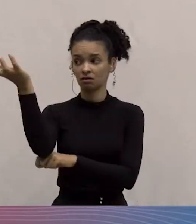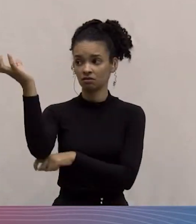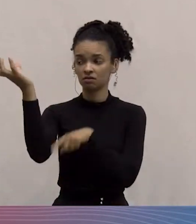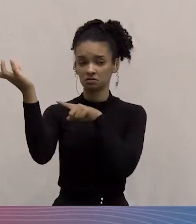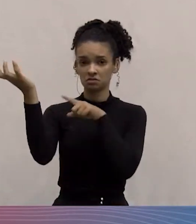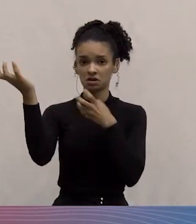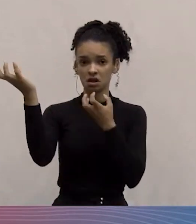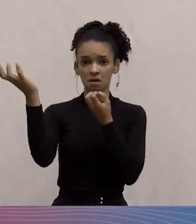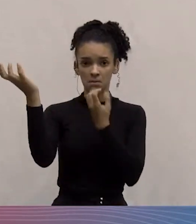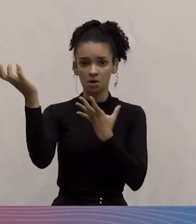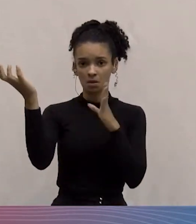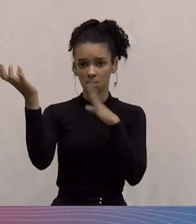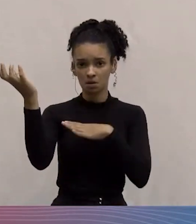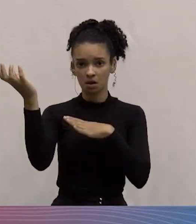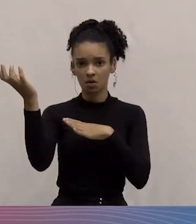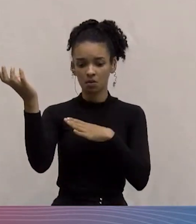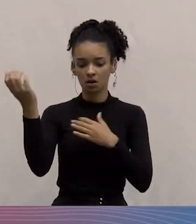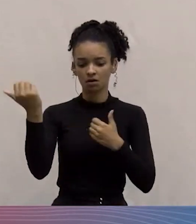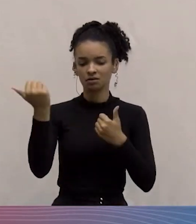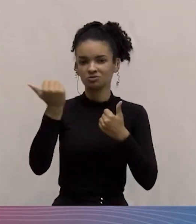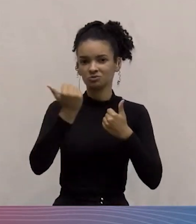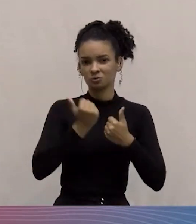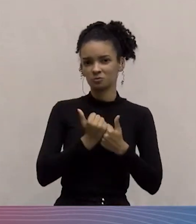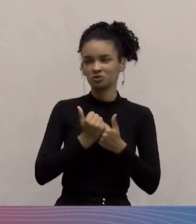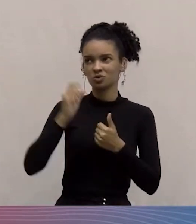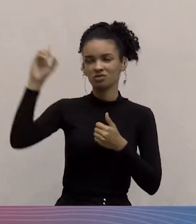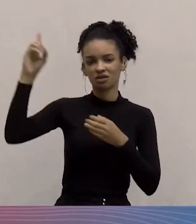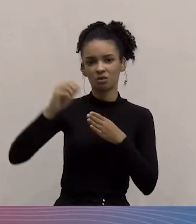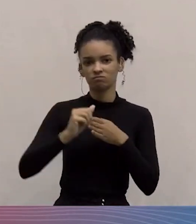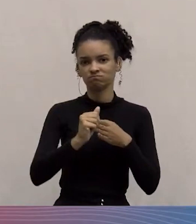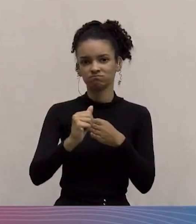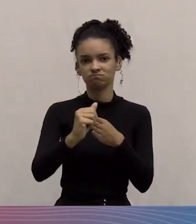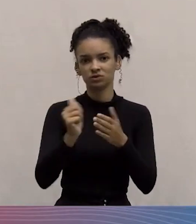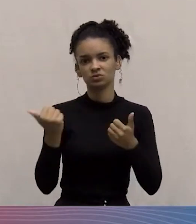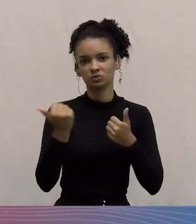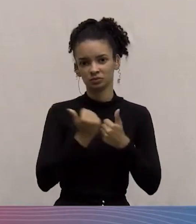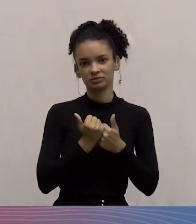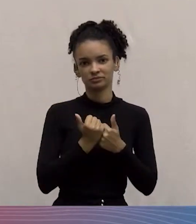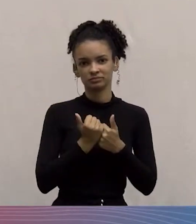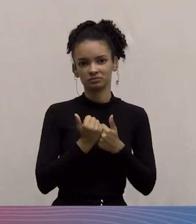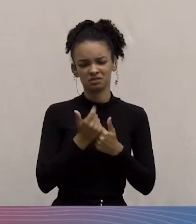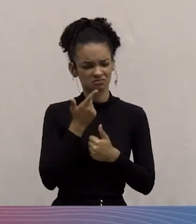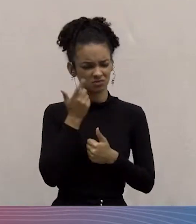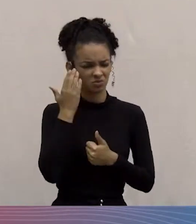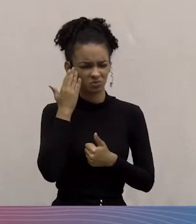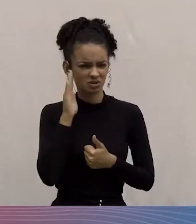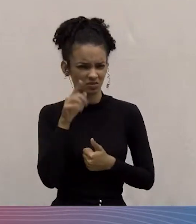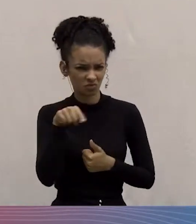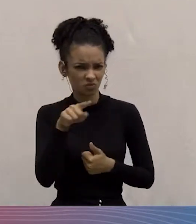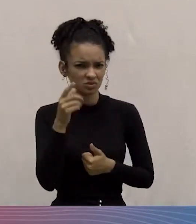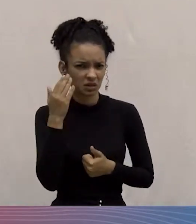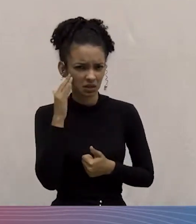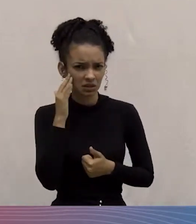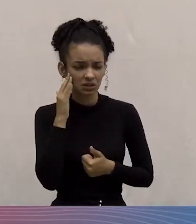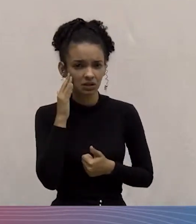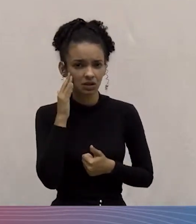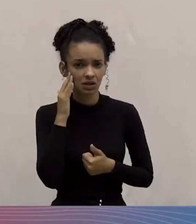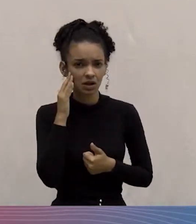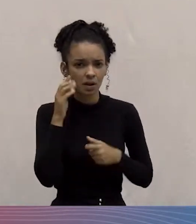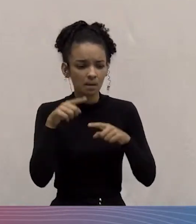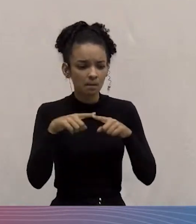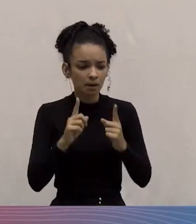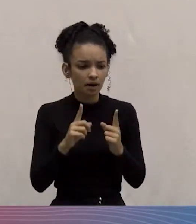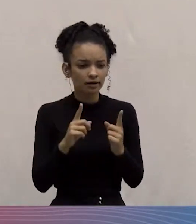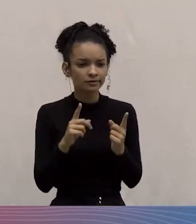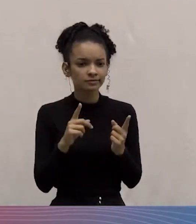do mal, que substitua a direção de Deus. Não sei se seus irmãos entenderam. O verdadeiro